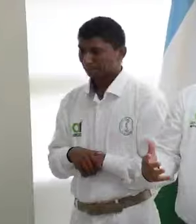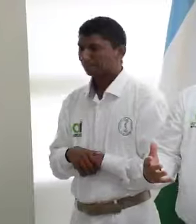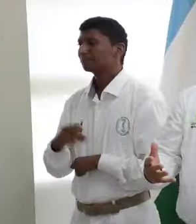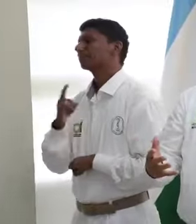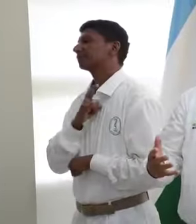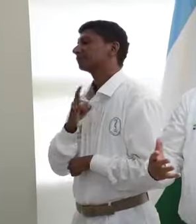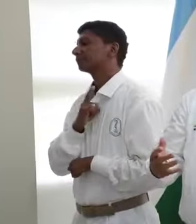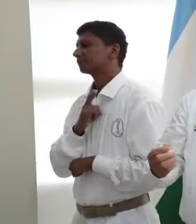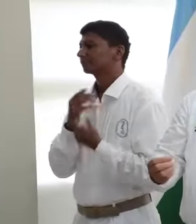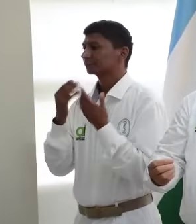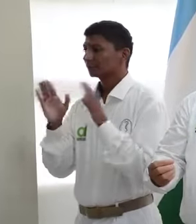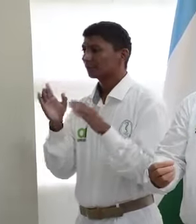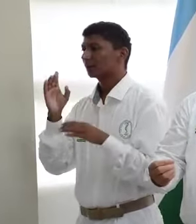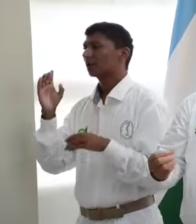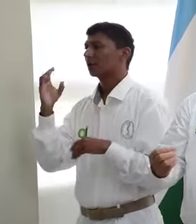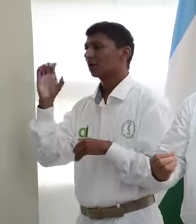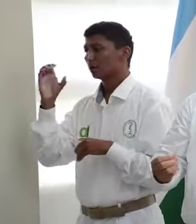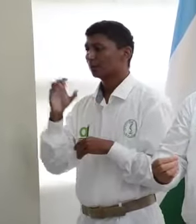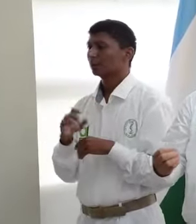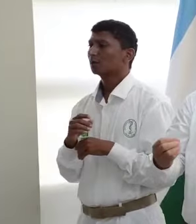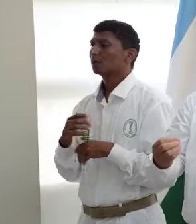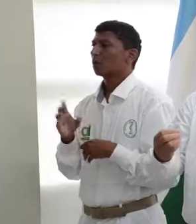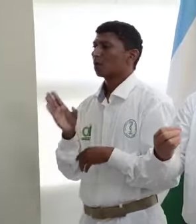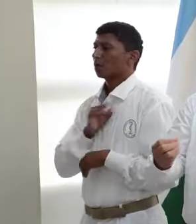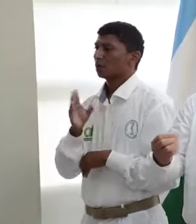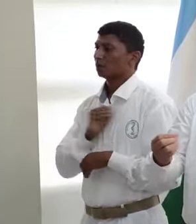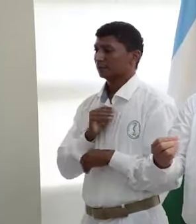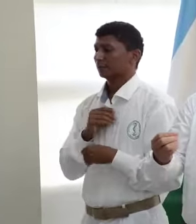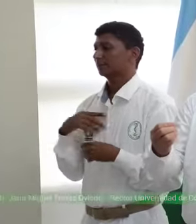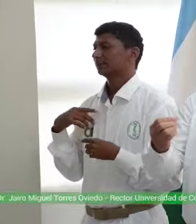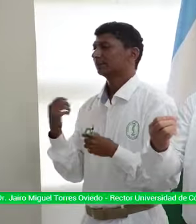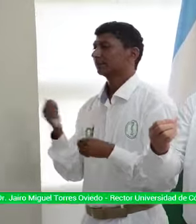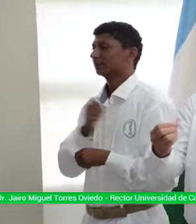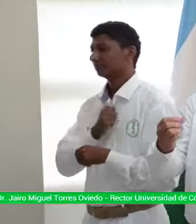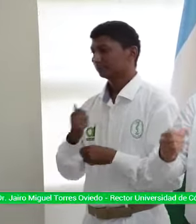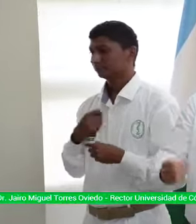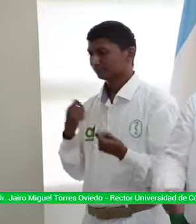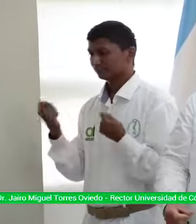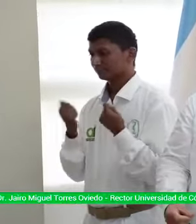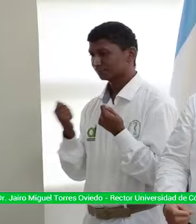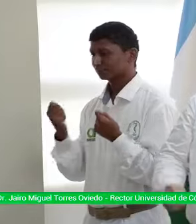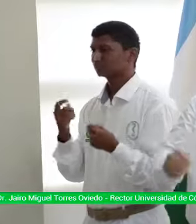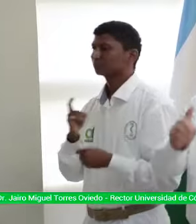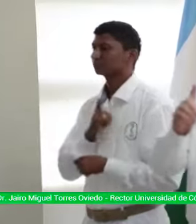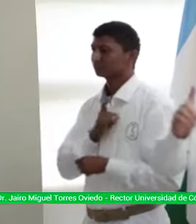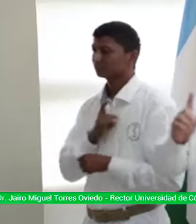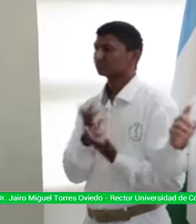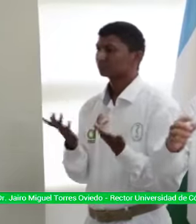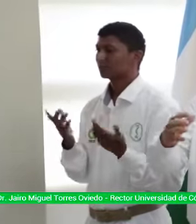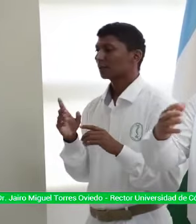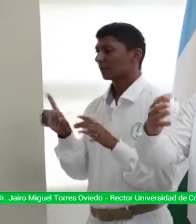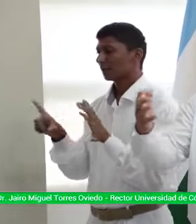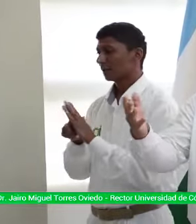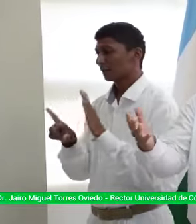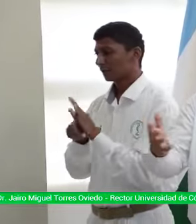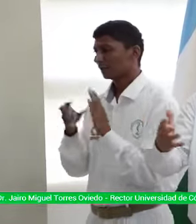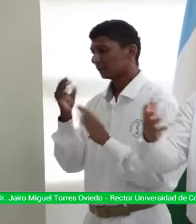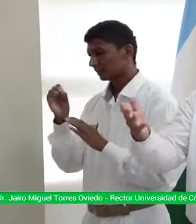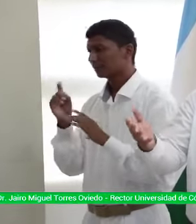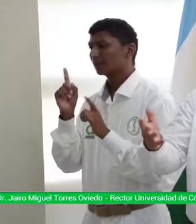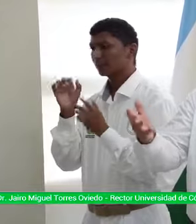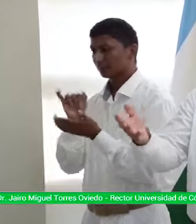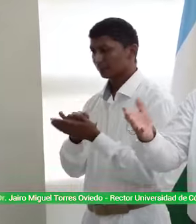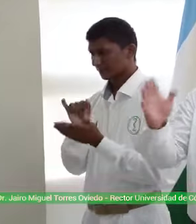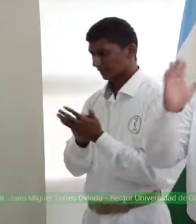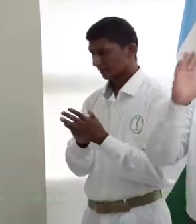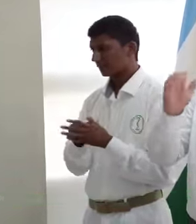La universidad pública en Colombia goza de lo que se llama la autonomía universitaria, que está dada por la ley 30 y por la misma